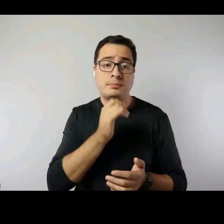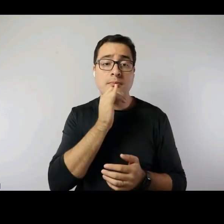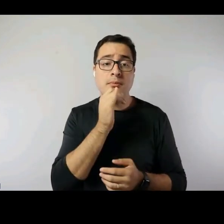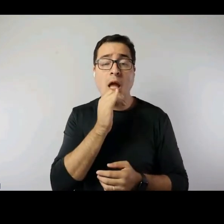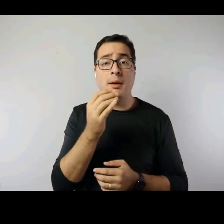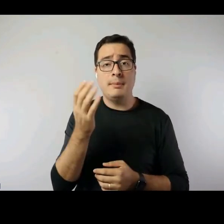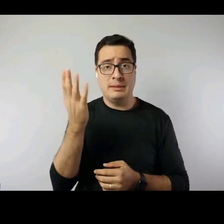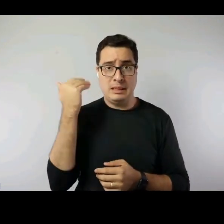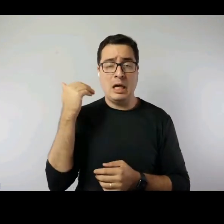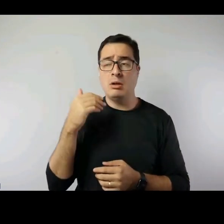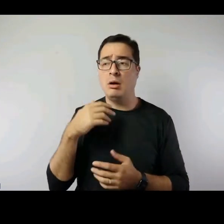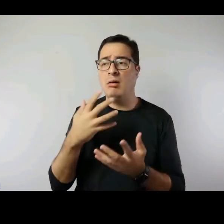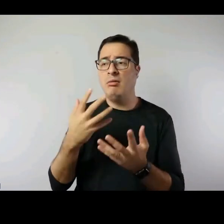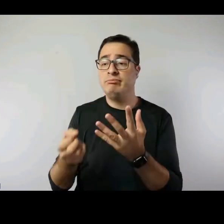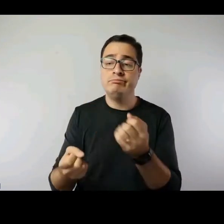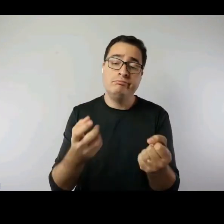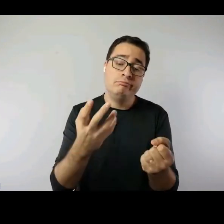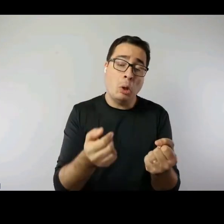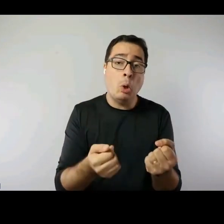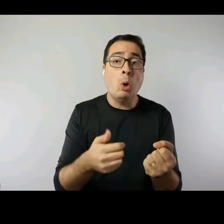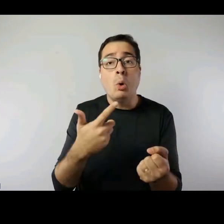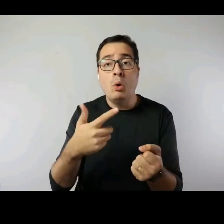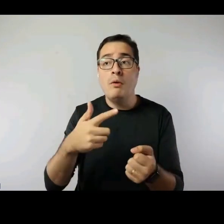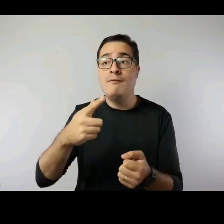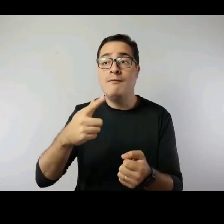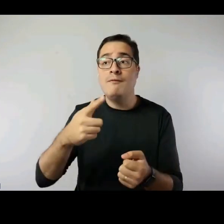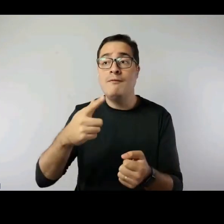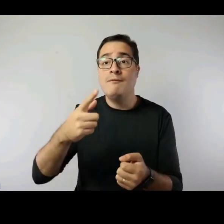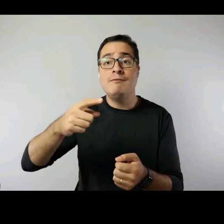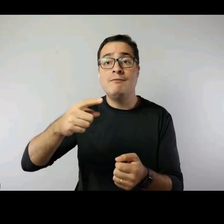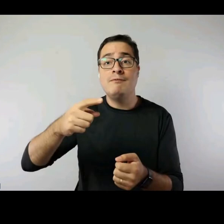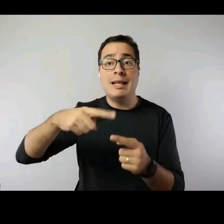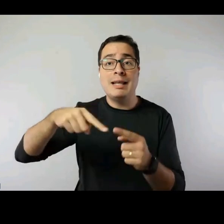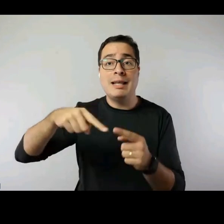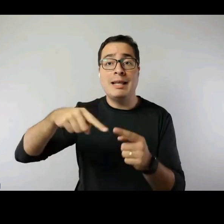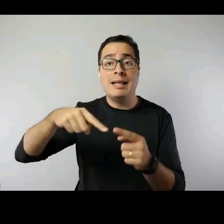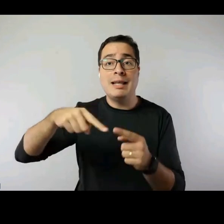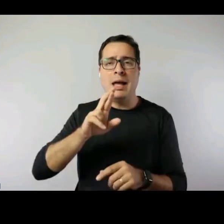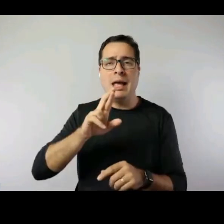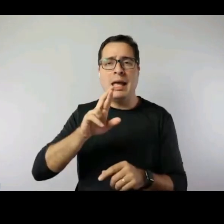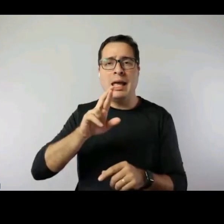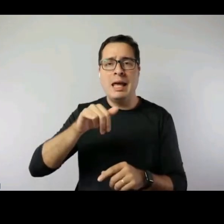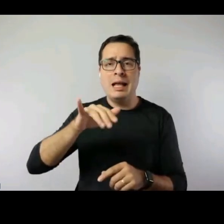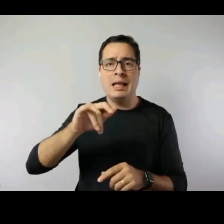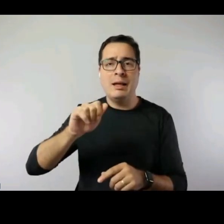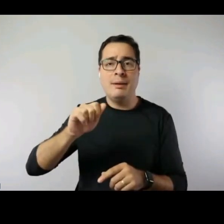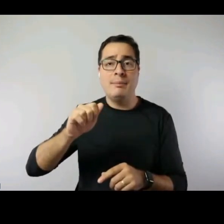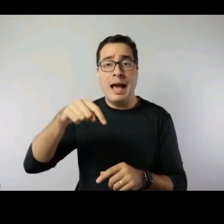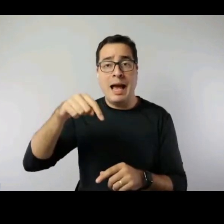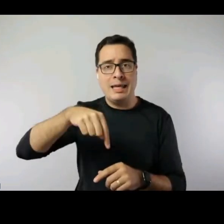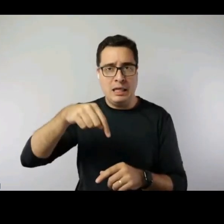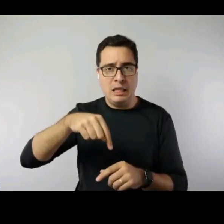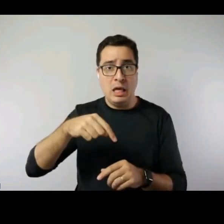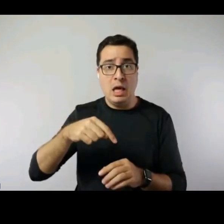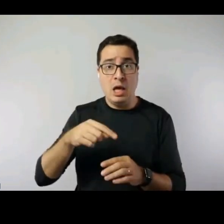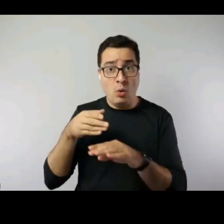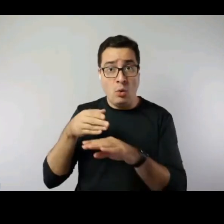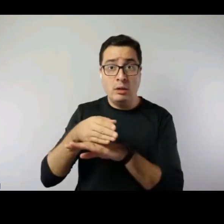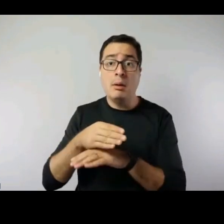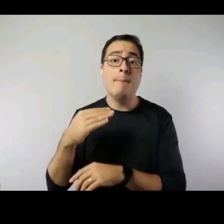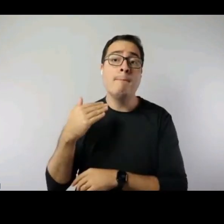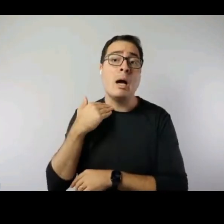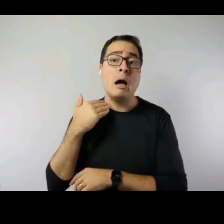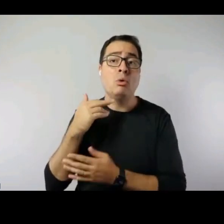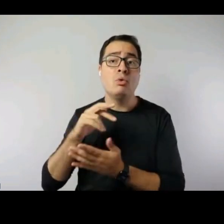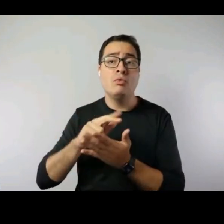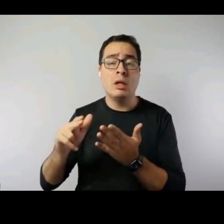conformidades e de validação, eu entro, por exemplo, no Reclame Aqui, tem vários bancos que as pessoas